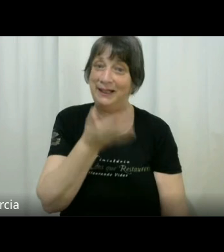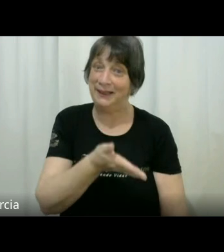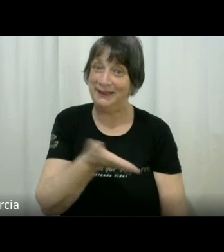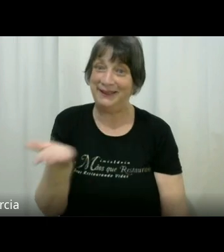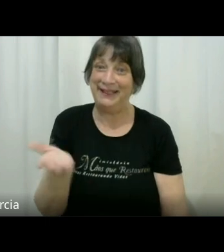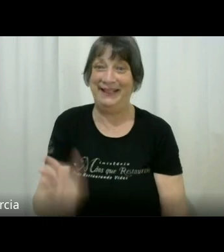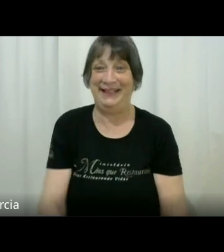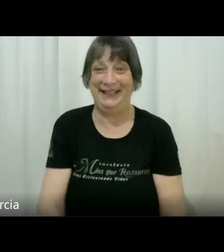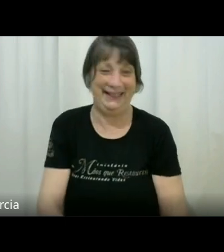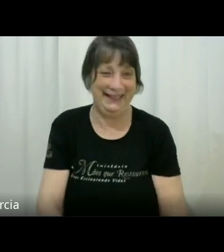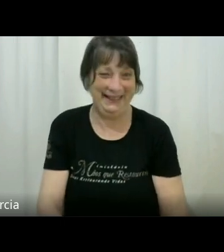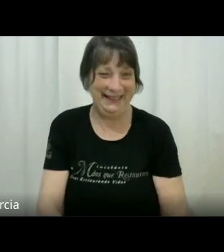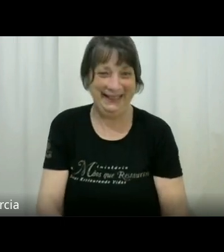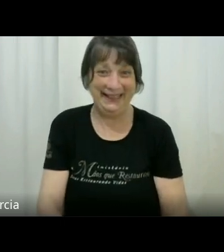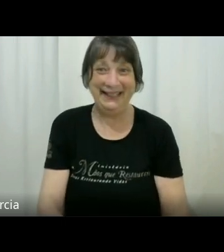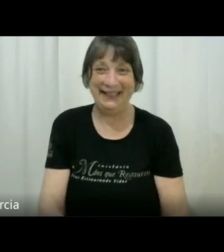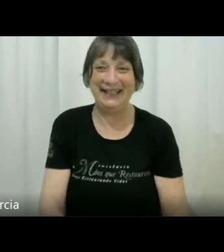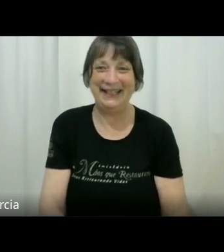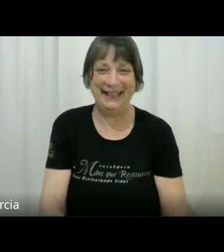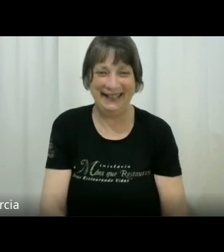Daniele aqui,